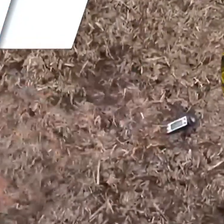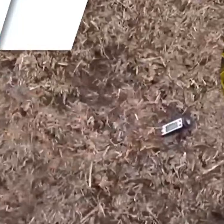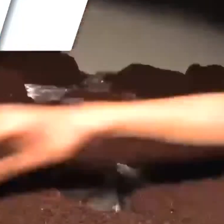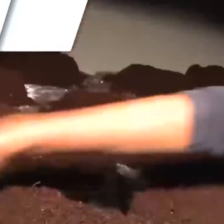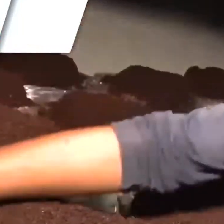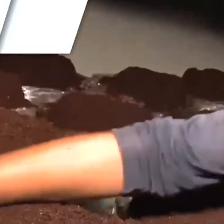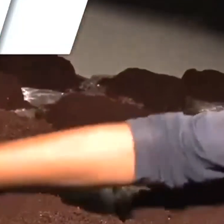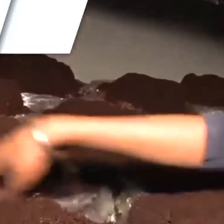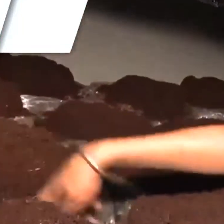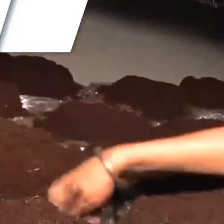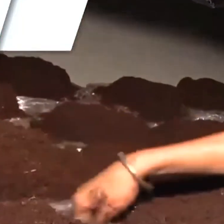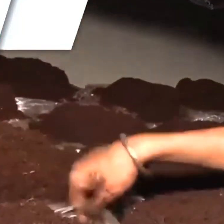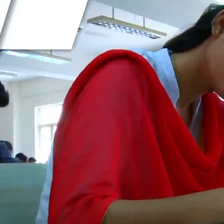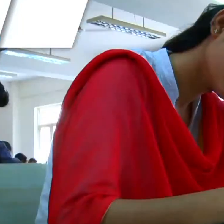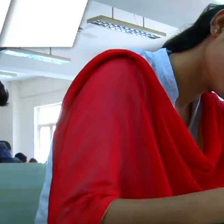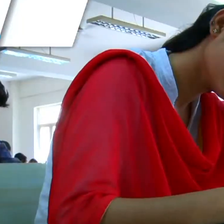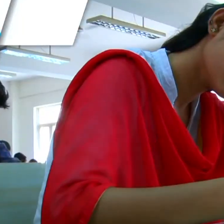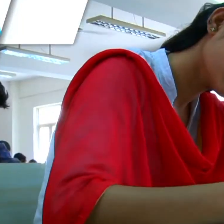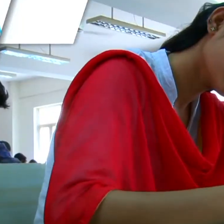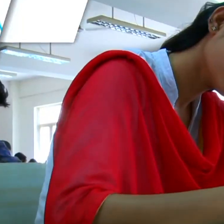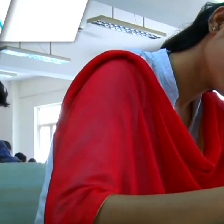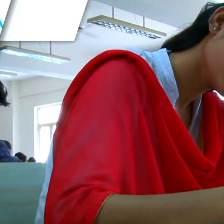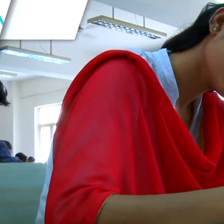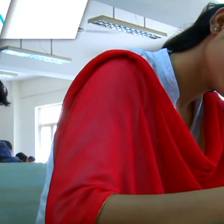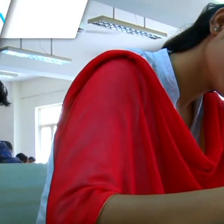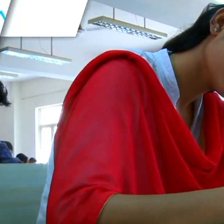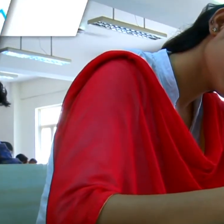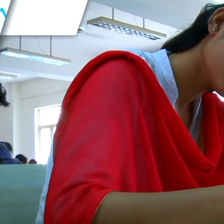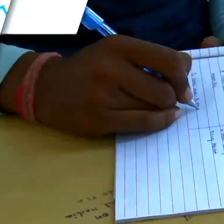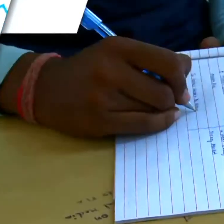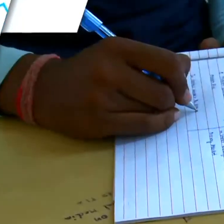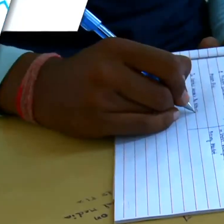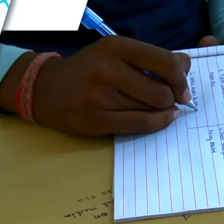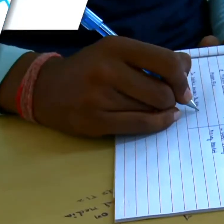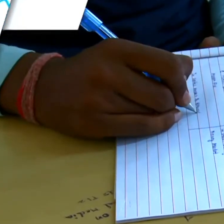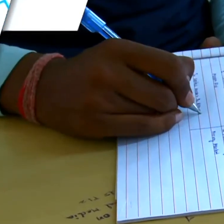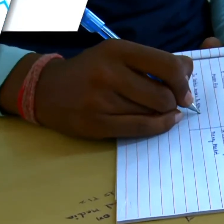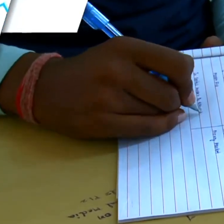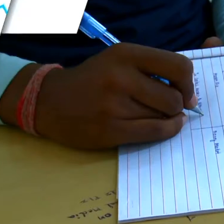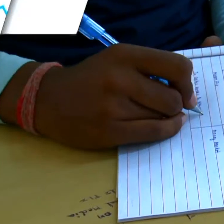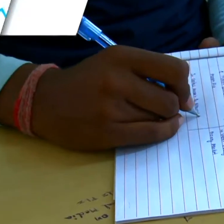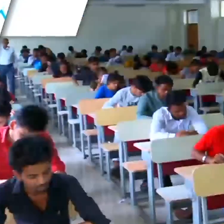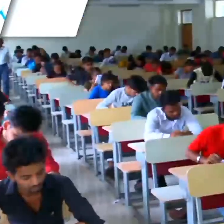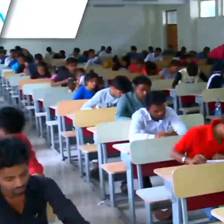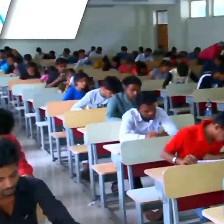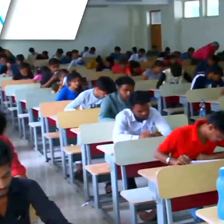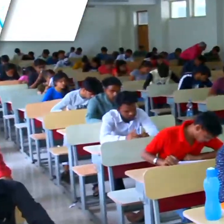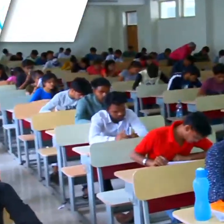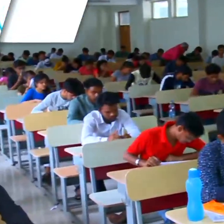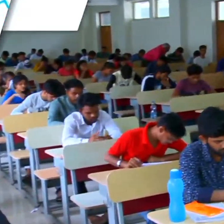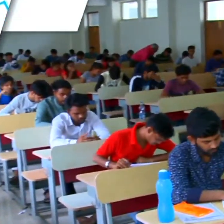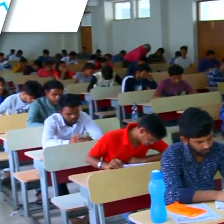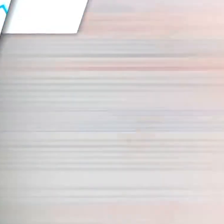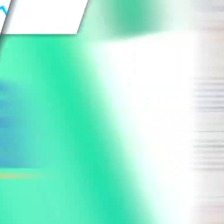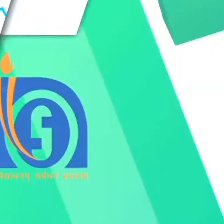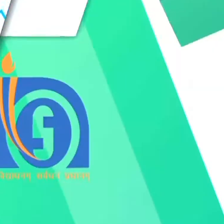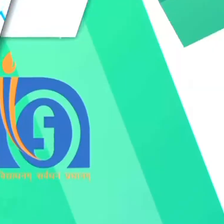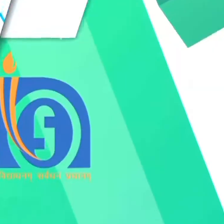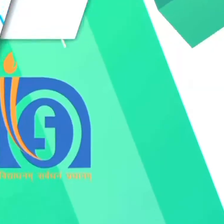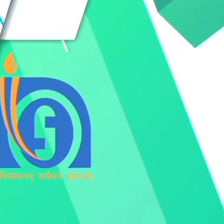है। इसके उपरांत शिक्षार्थी को सैद्धांतिक व प्रायोगिक परीक्षा उत्तीर्ण करने पर प्रमाणन किया जाता है।